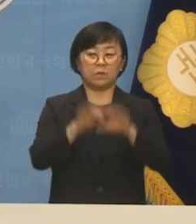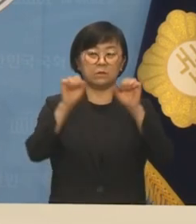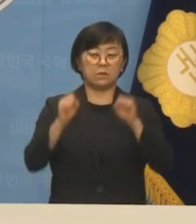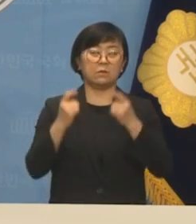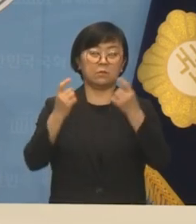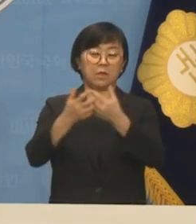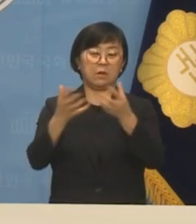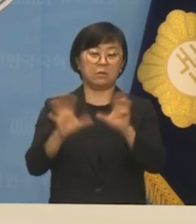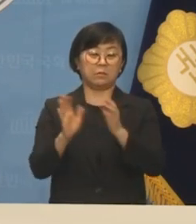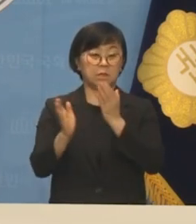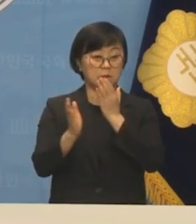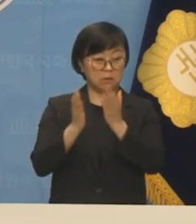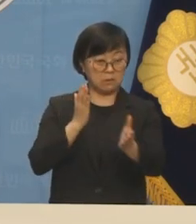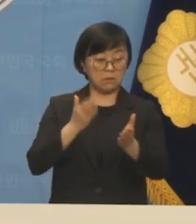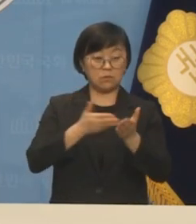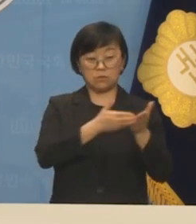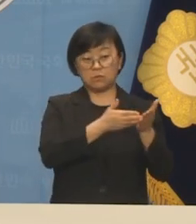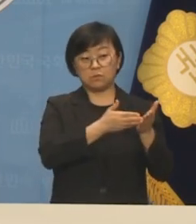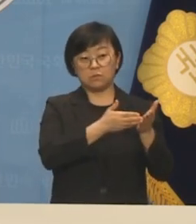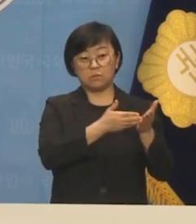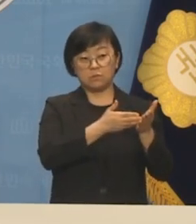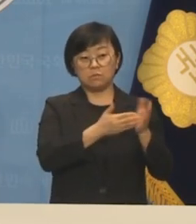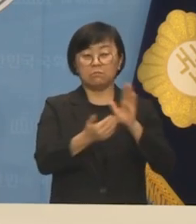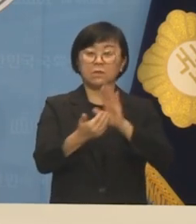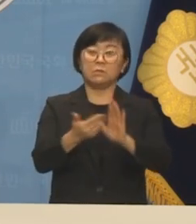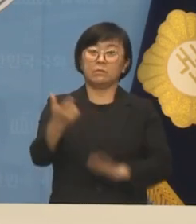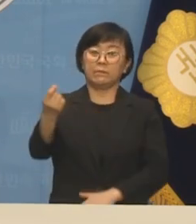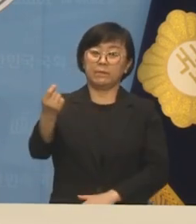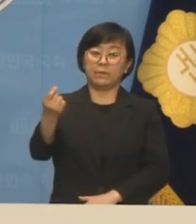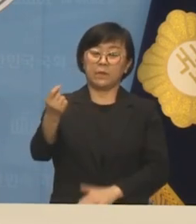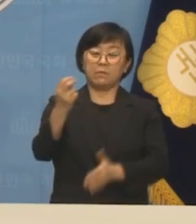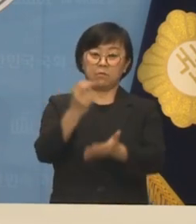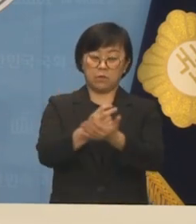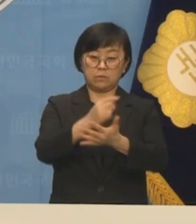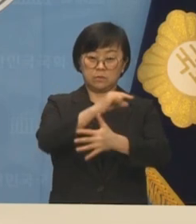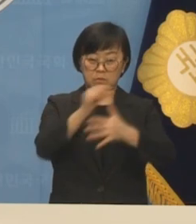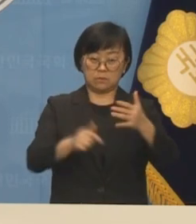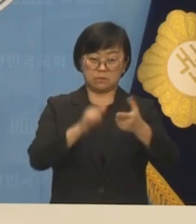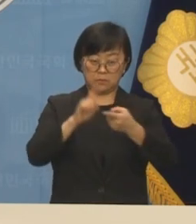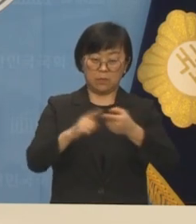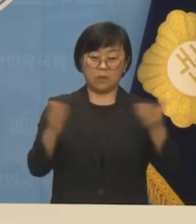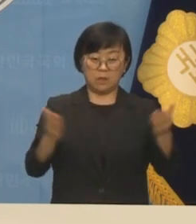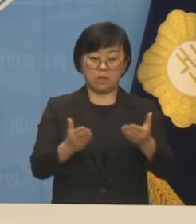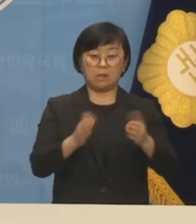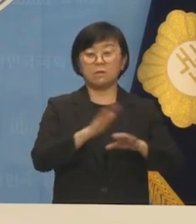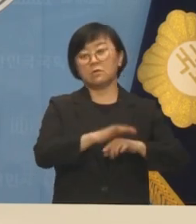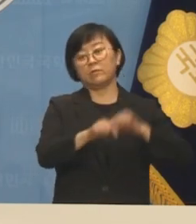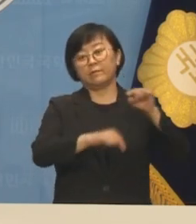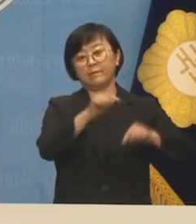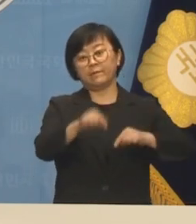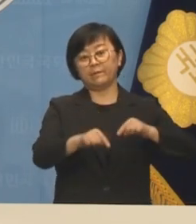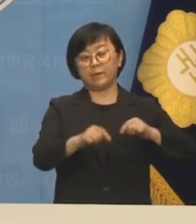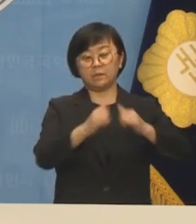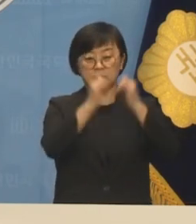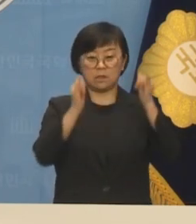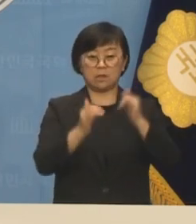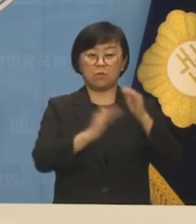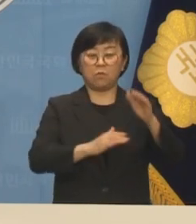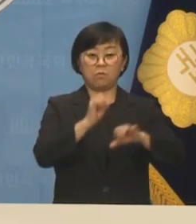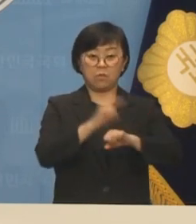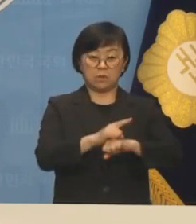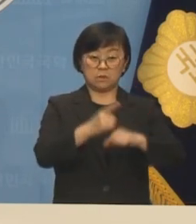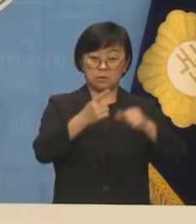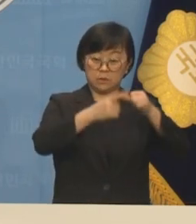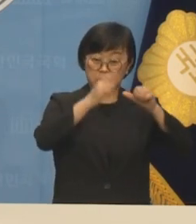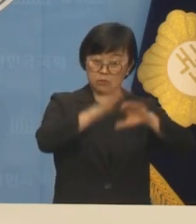문체부에서 부당한 요구로 이를 막더라도 규정과 절차대로 업무를 수행하는 것이 사회 공공성을